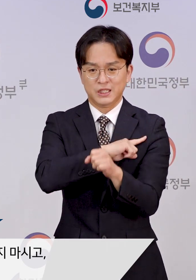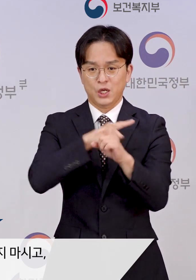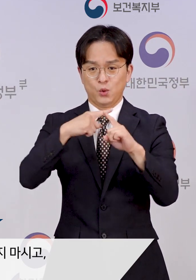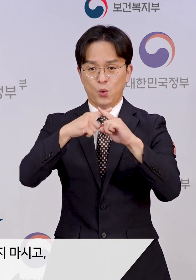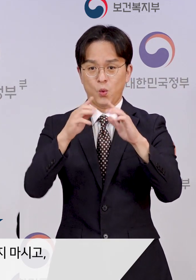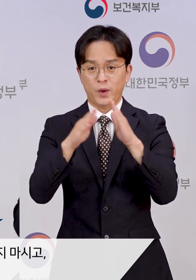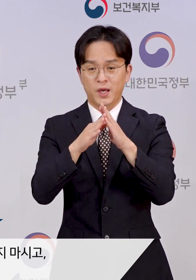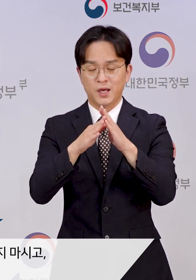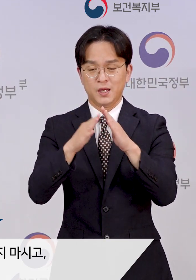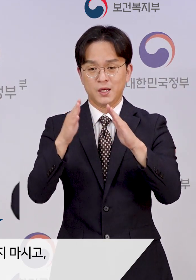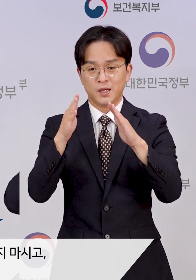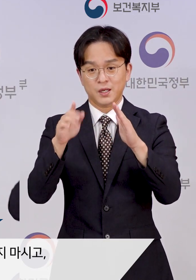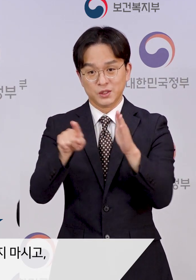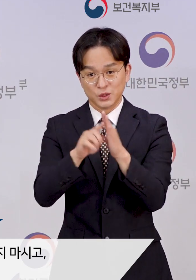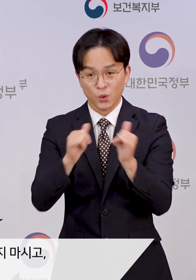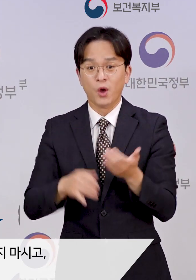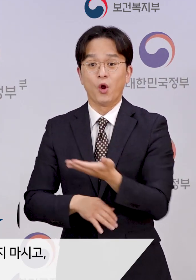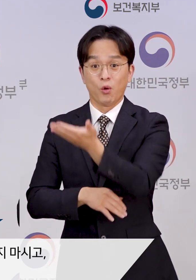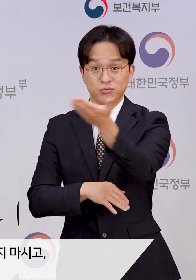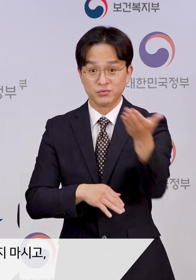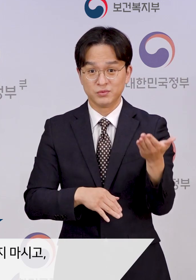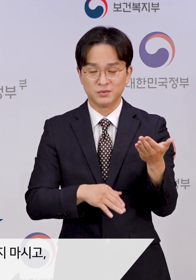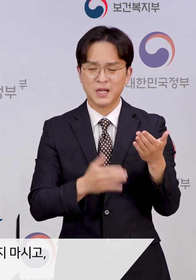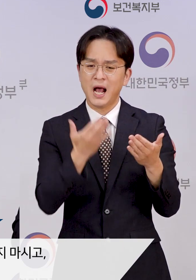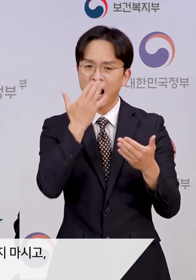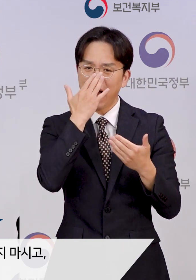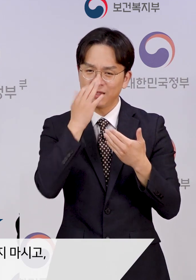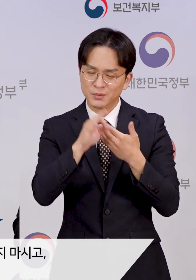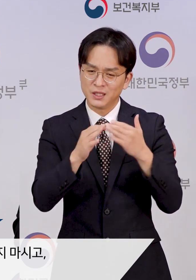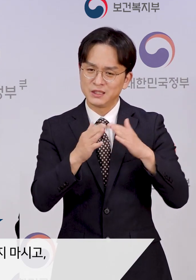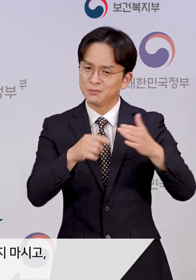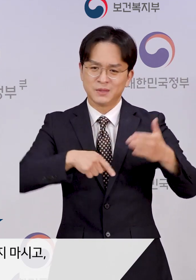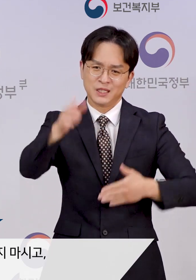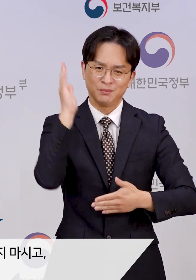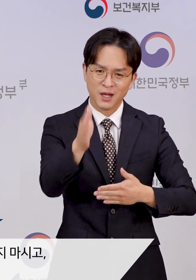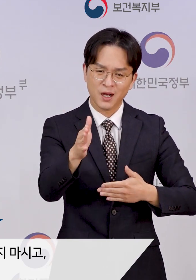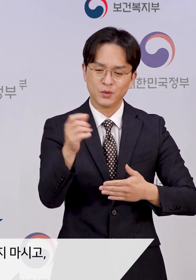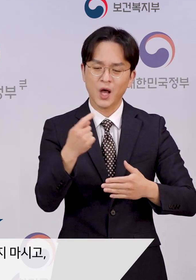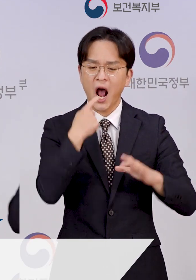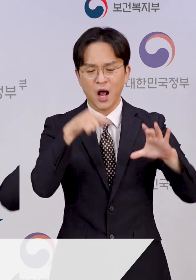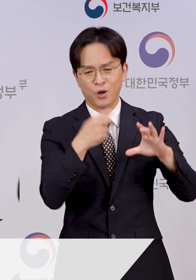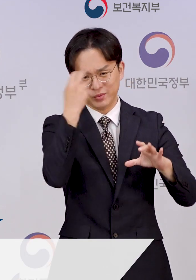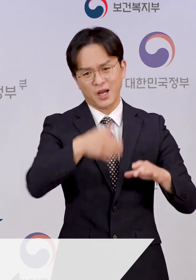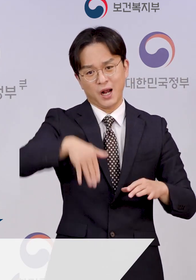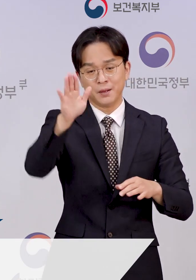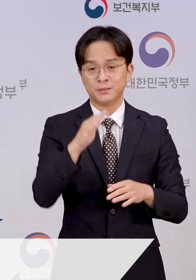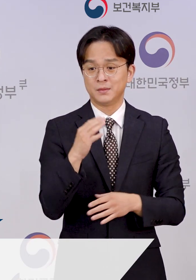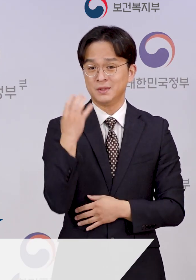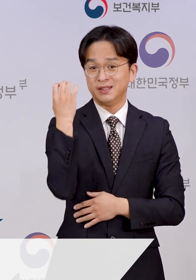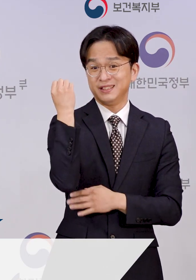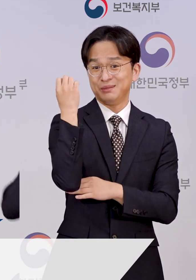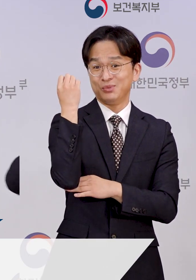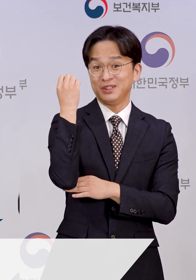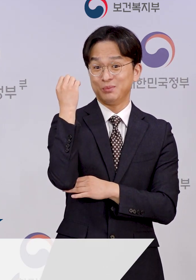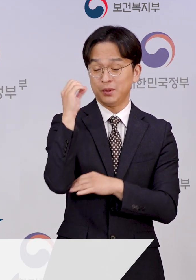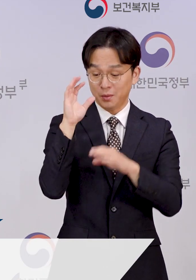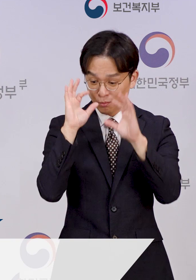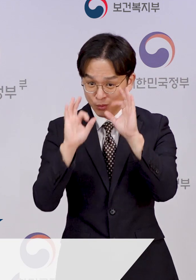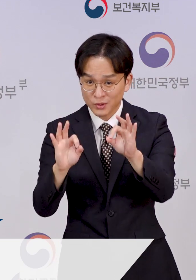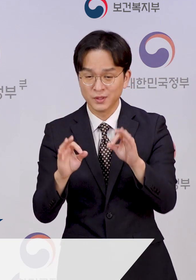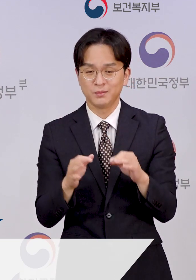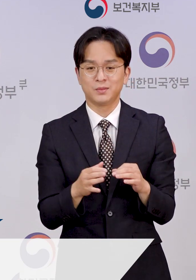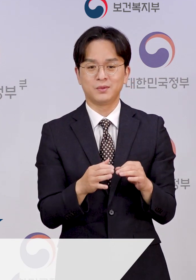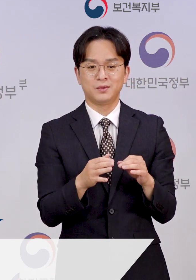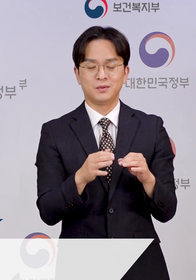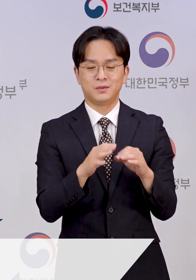외출을 하지 마시고 조속히 검사를 받아주시기 바랍니다. 거짓 뉴스나 허위 사실이 유포되며